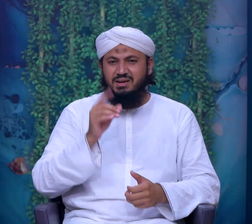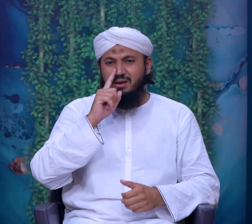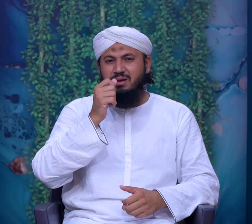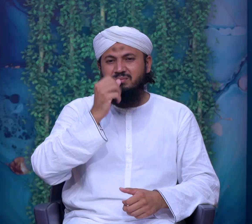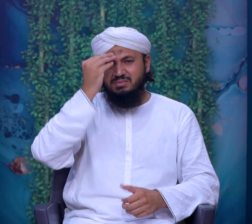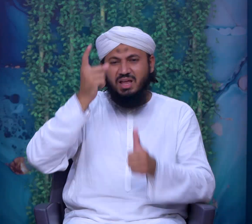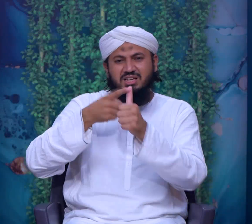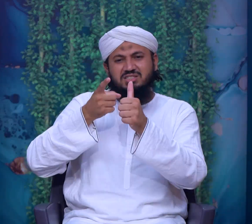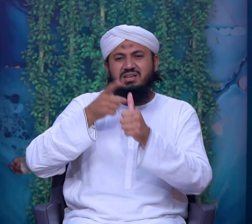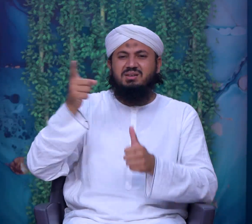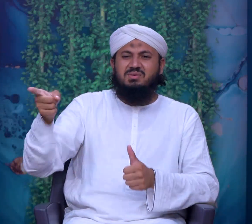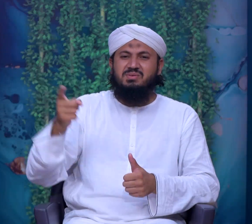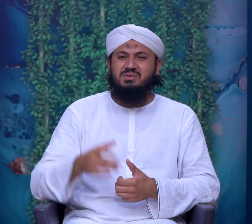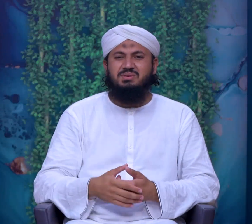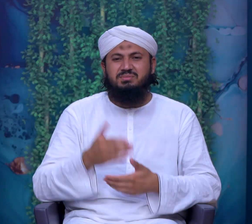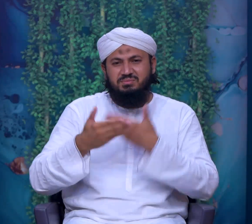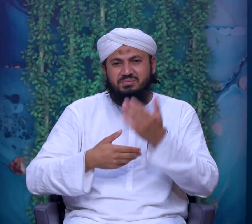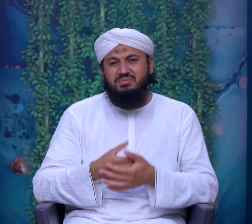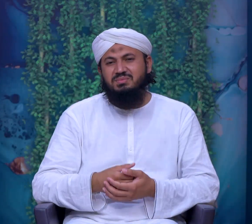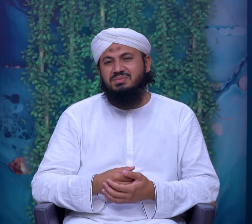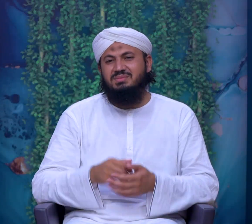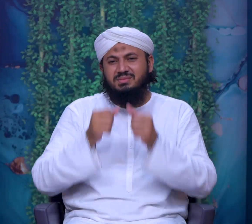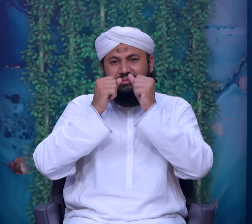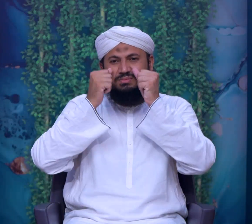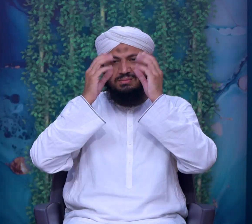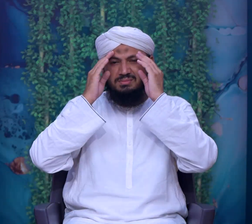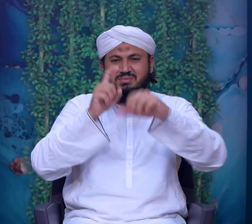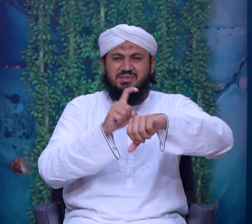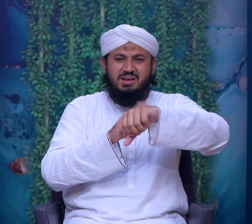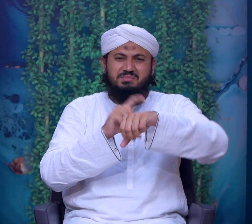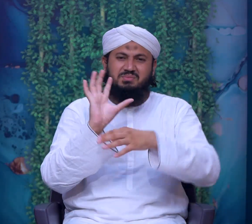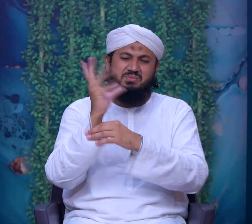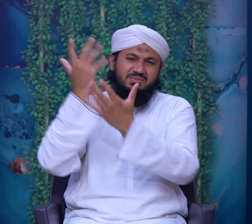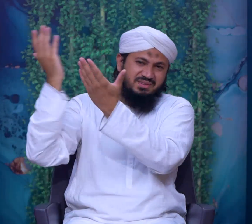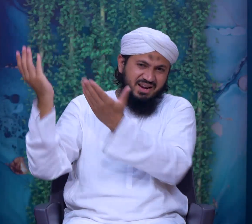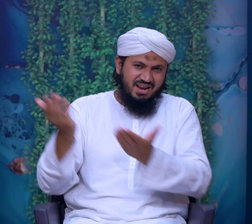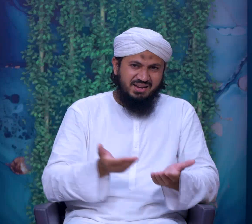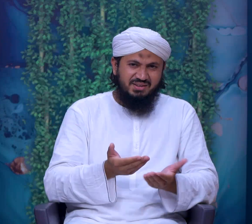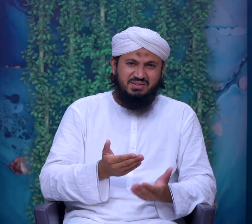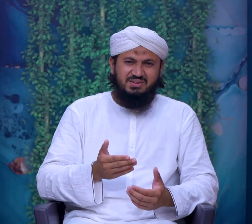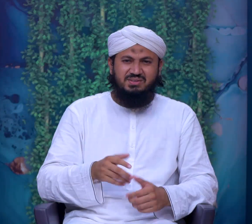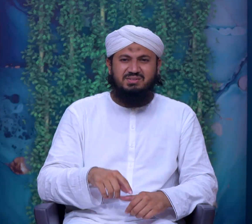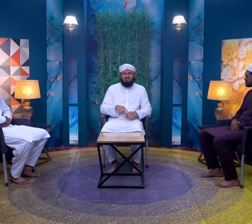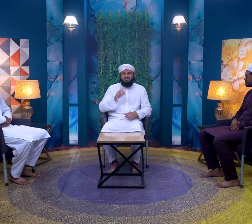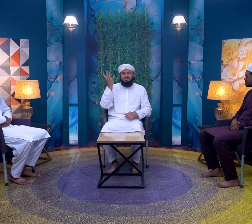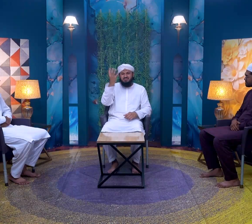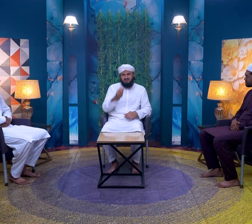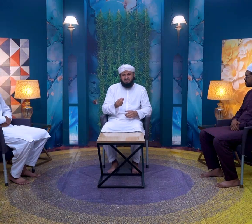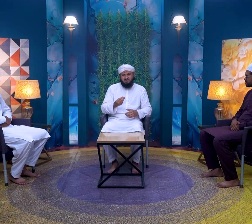فرماتی ہیں، حضور انور صلی اللہ علیہ وآلہ وصحبہ وسلم کی ولادت کے وقت میں نے ایک نور دیکھا جس سے شام کے